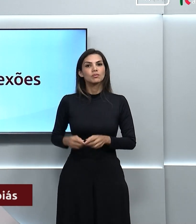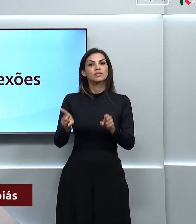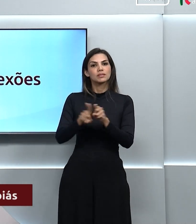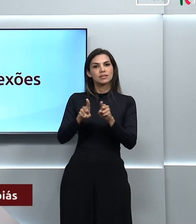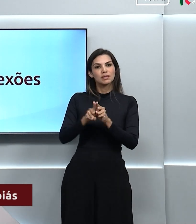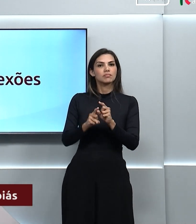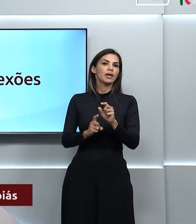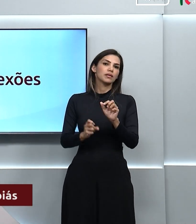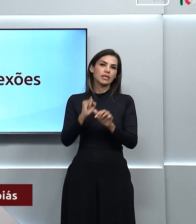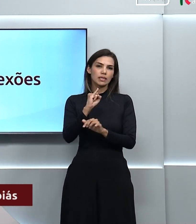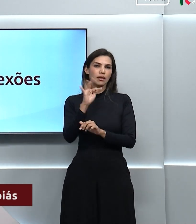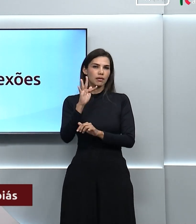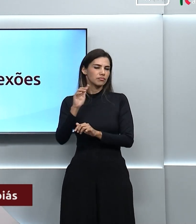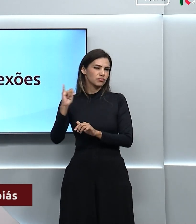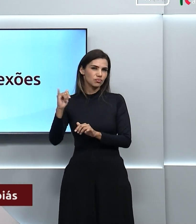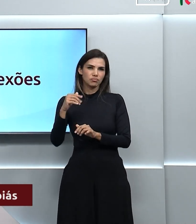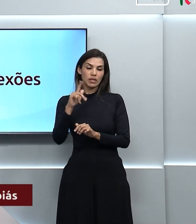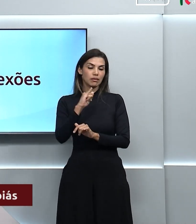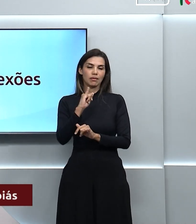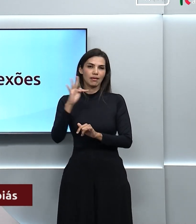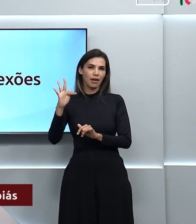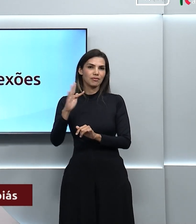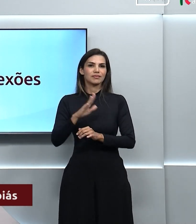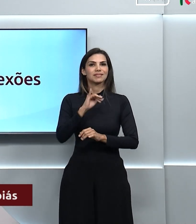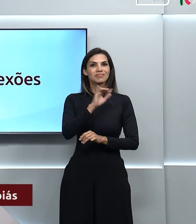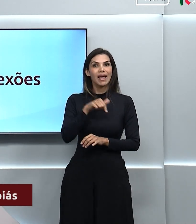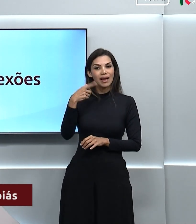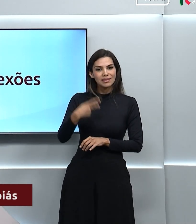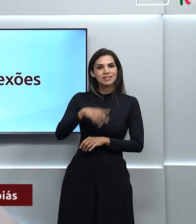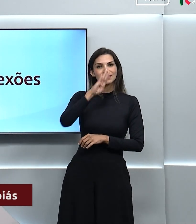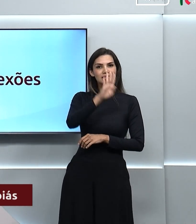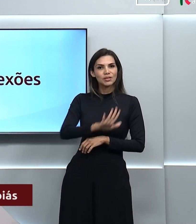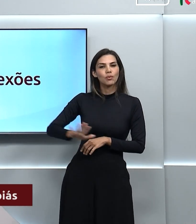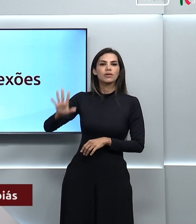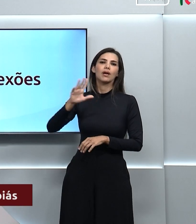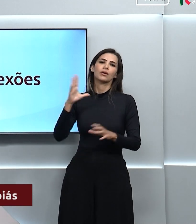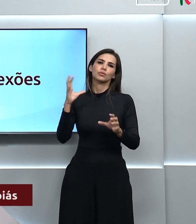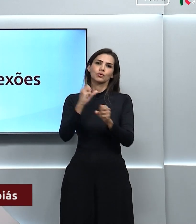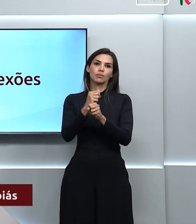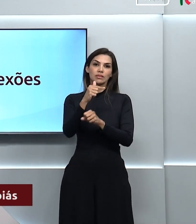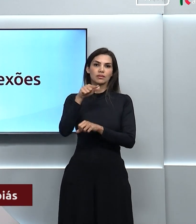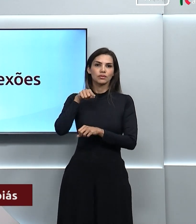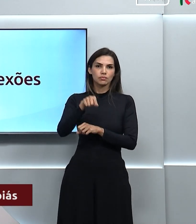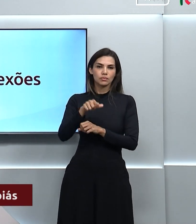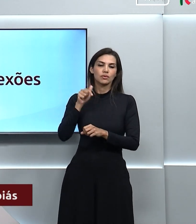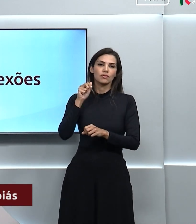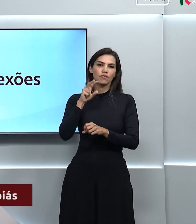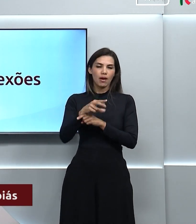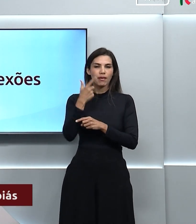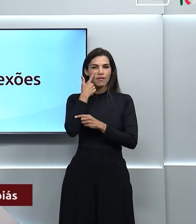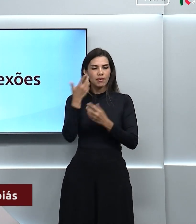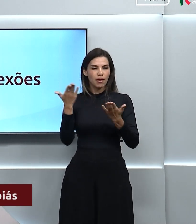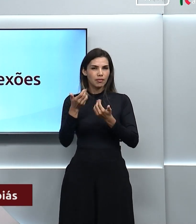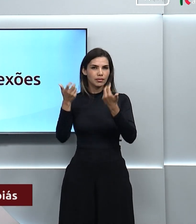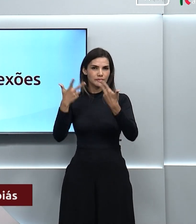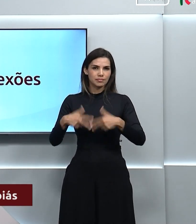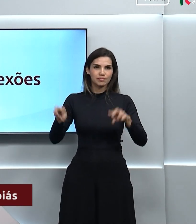institutos federais. Só aqui em Goiás são mais de 7.000 vagas. Confira o nosso conteúdo sobre esse